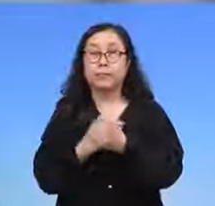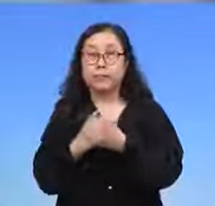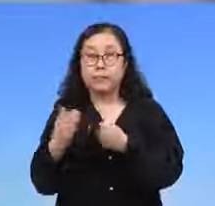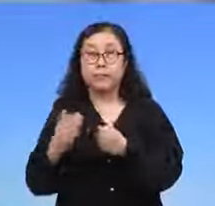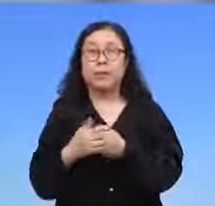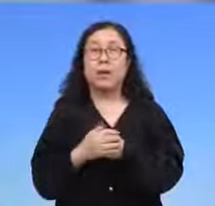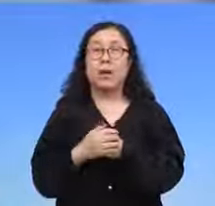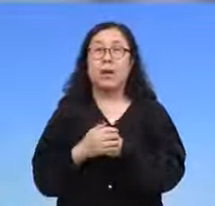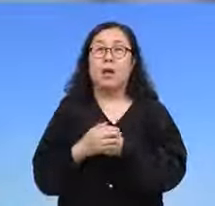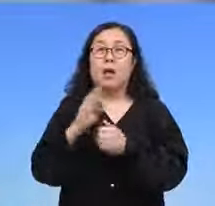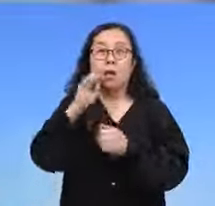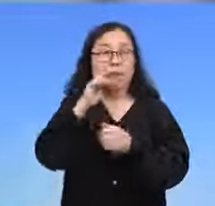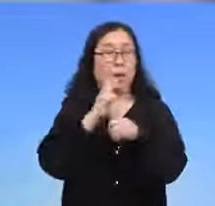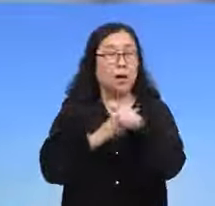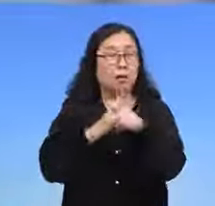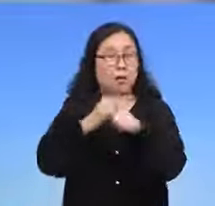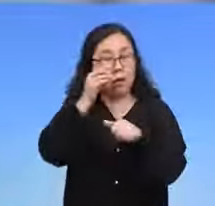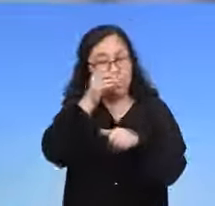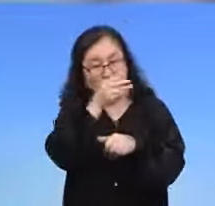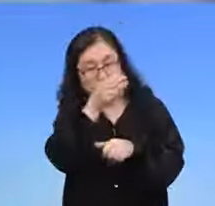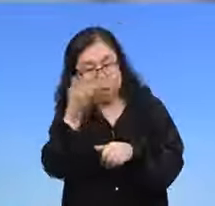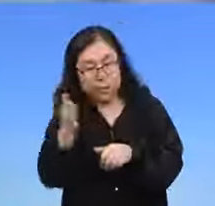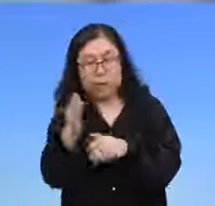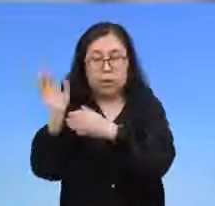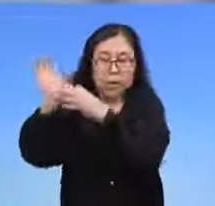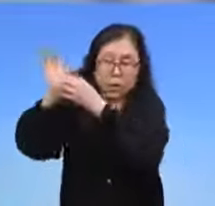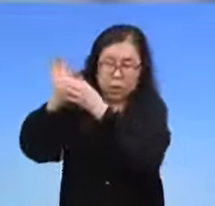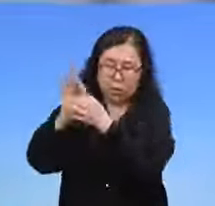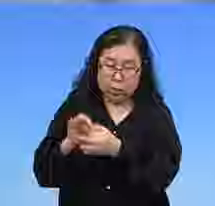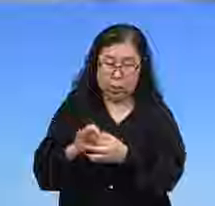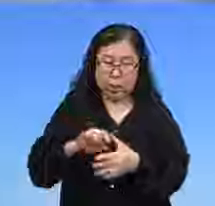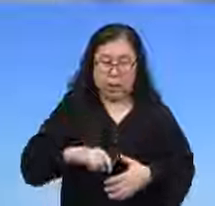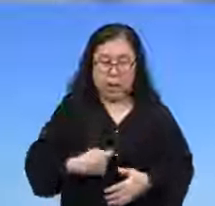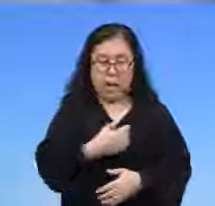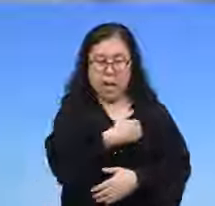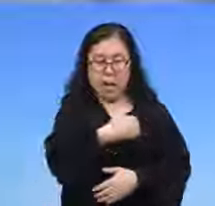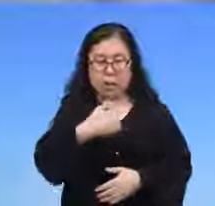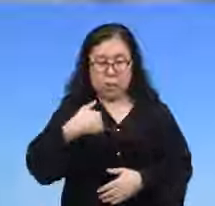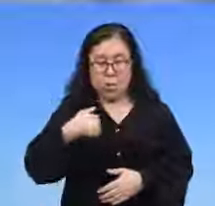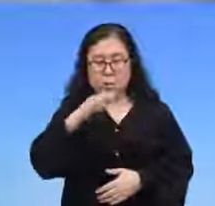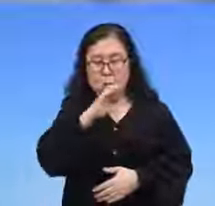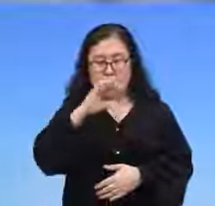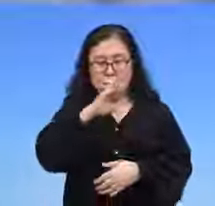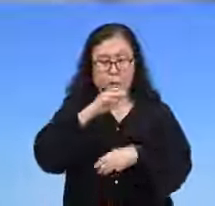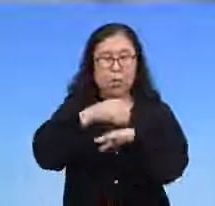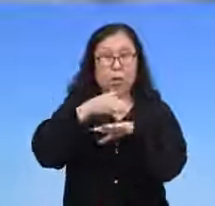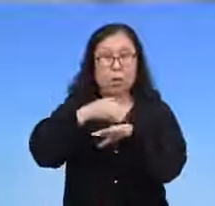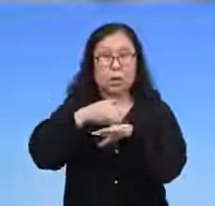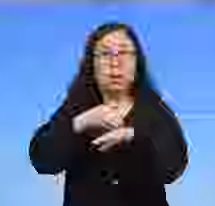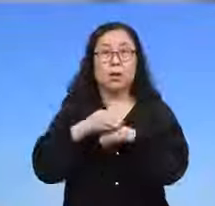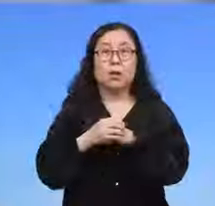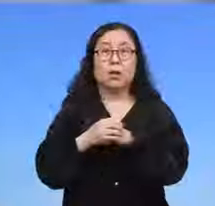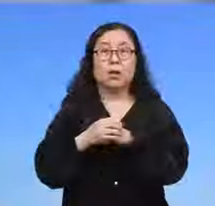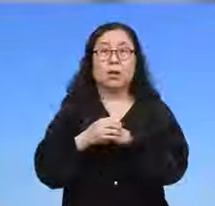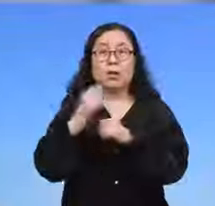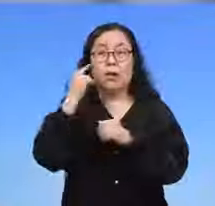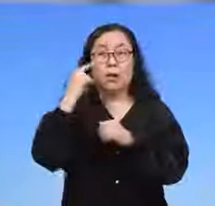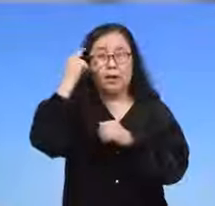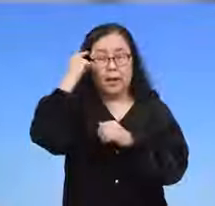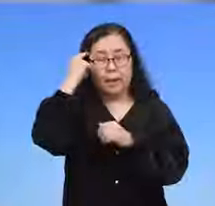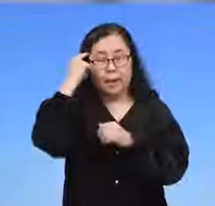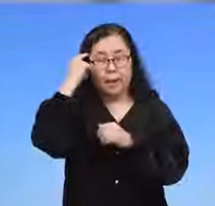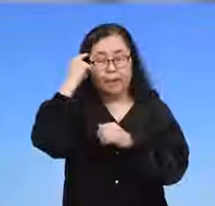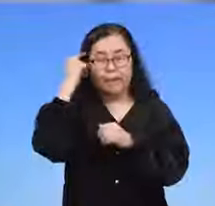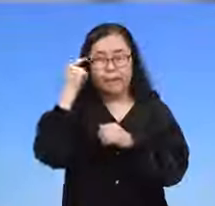그렇기 때문에 이 사도 바울이 보여준 지속적인 자족 훈련, 이거는요 다름 아닌 시선을